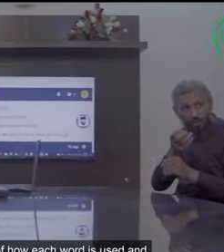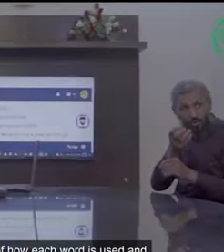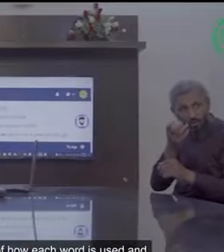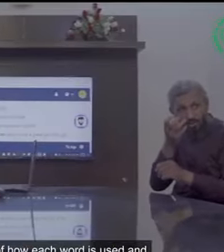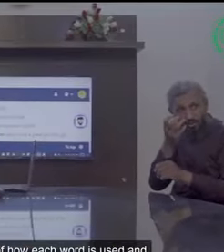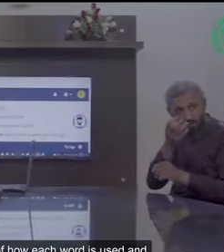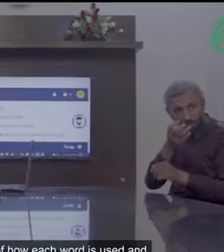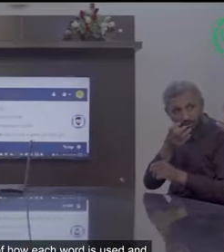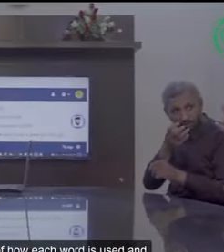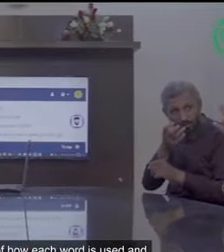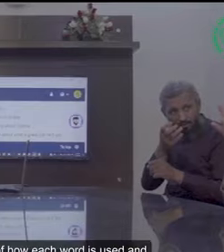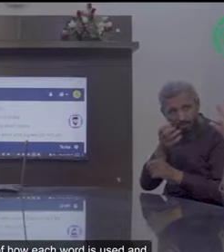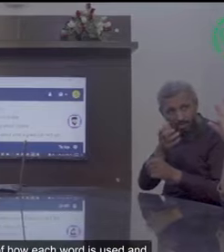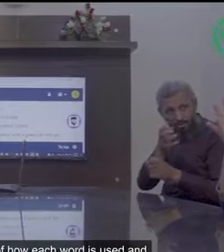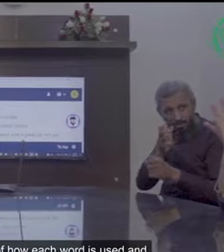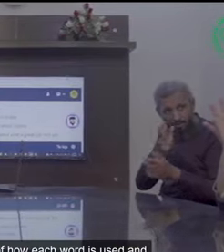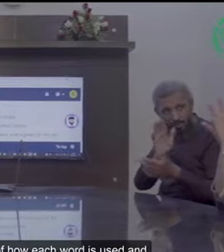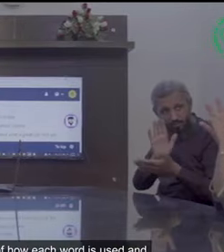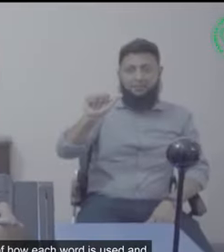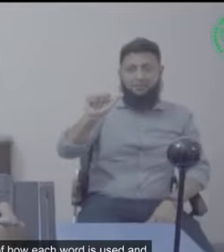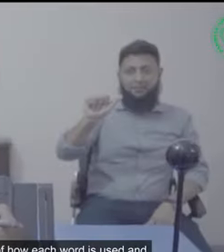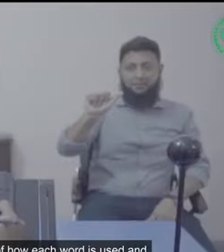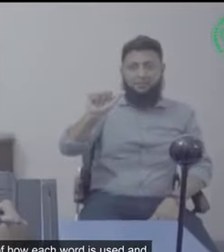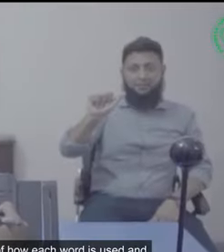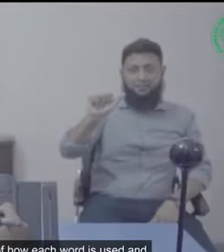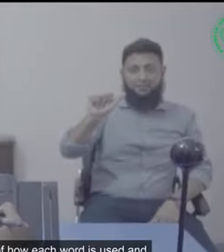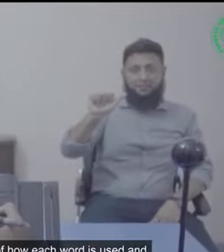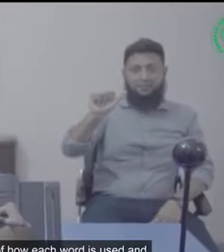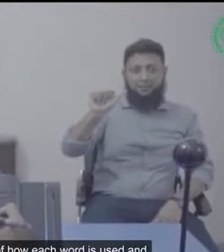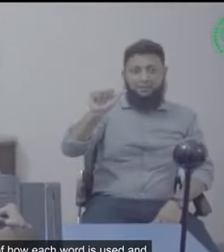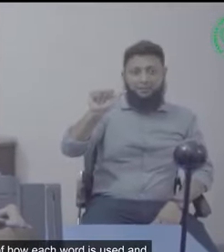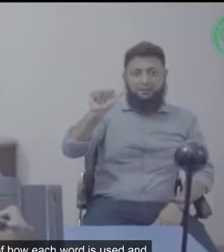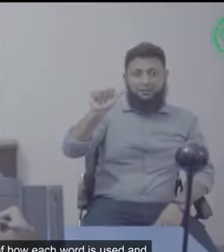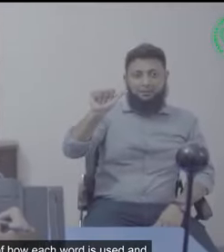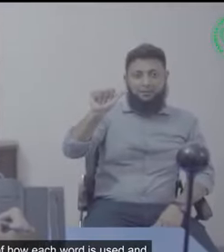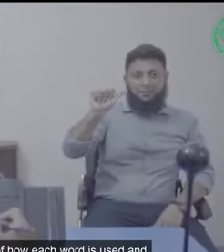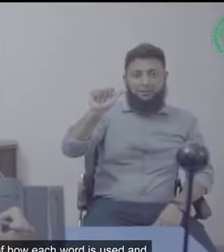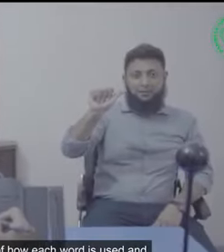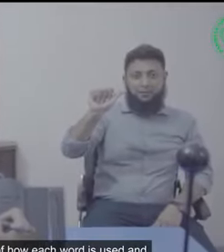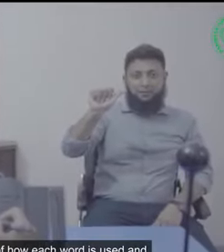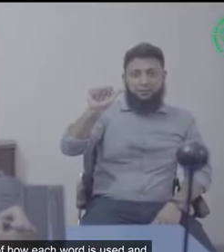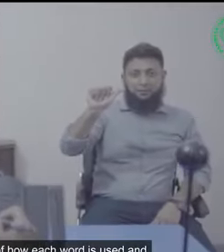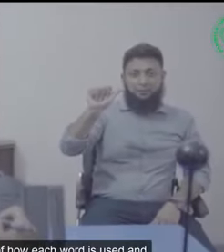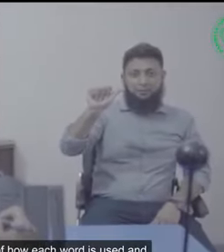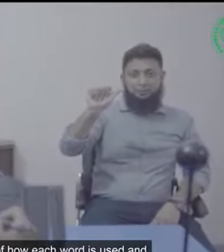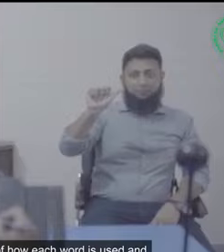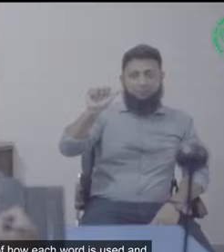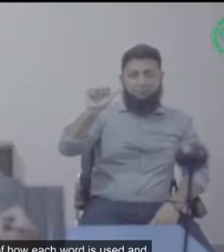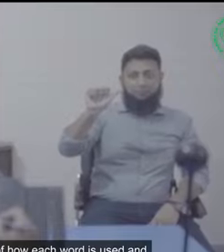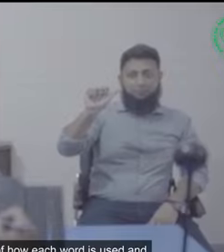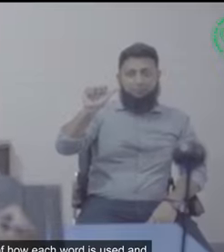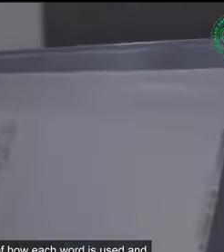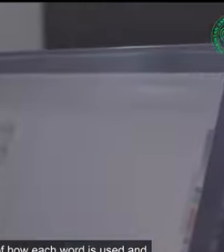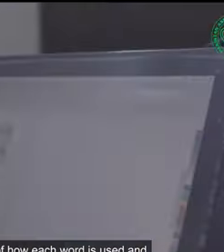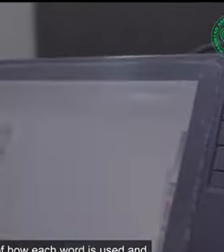किया जाता है कि इस लफ्ज़ के माने क्या हैं, इसका इस्तेमाल किस तरह होता है और इस लफ्ज़ को डेफ कैसे